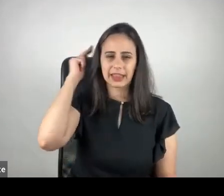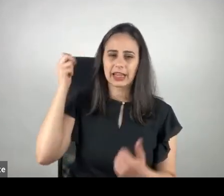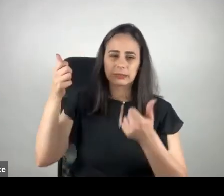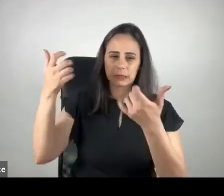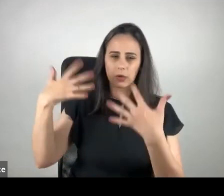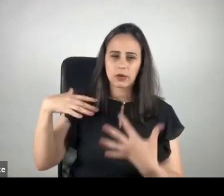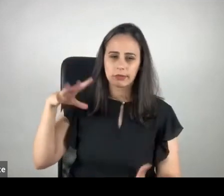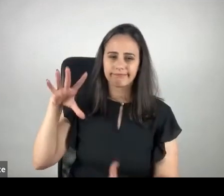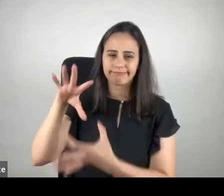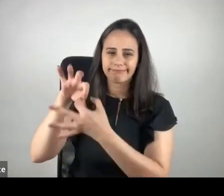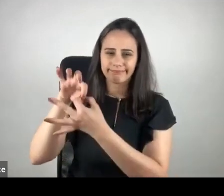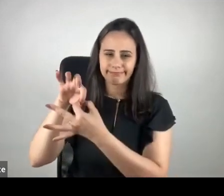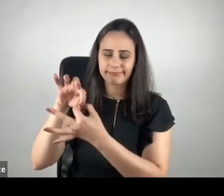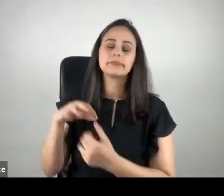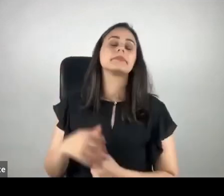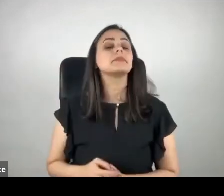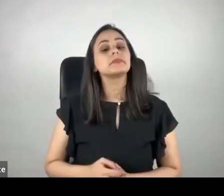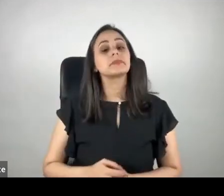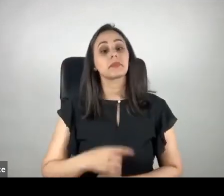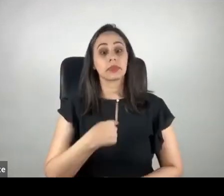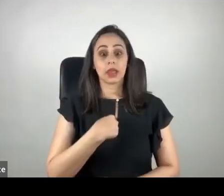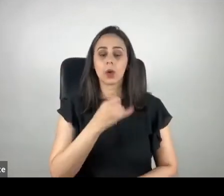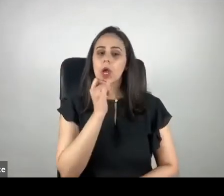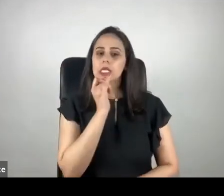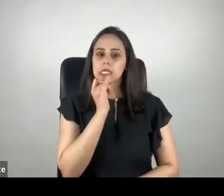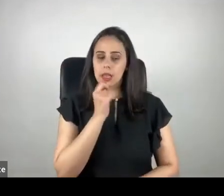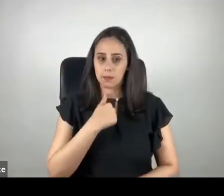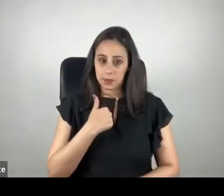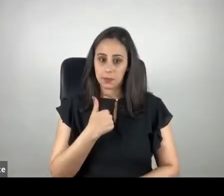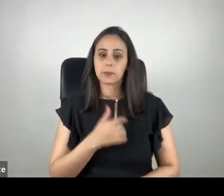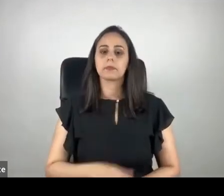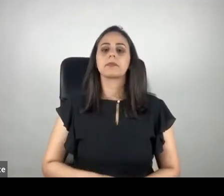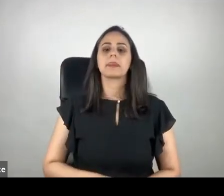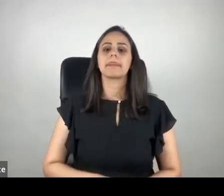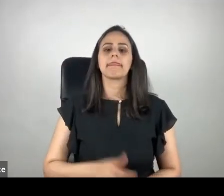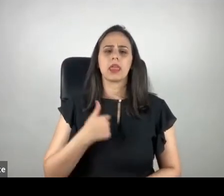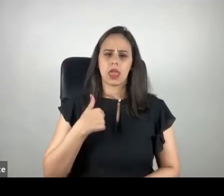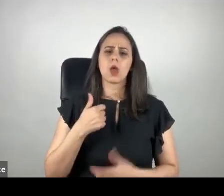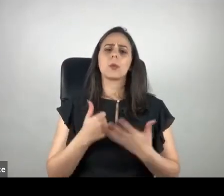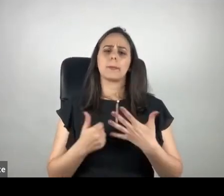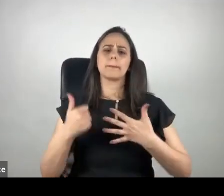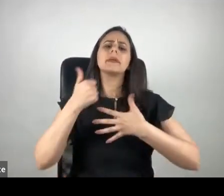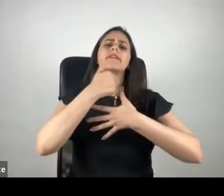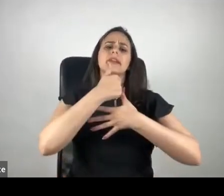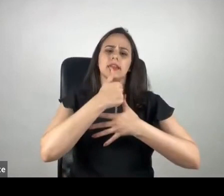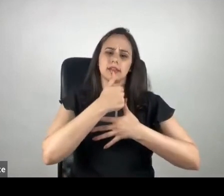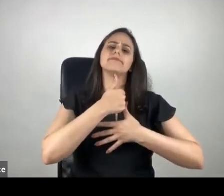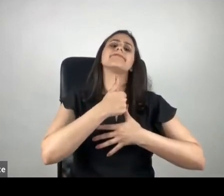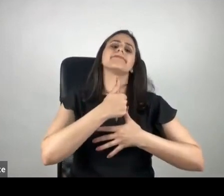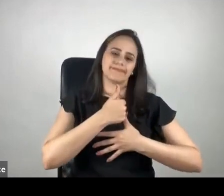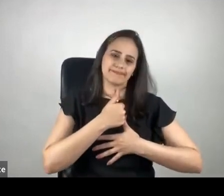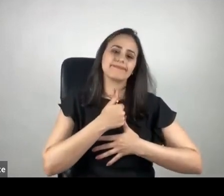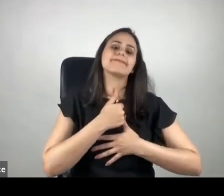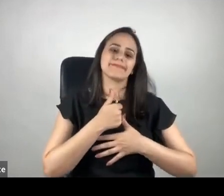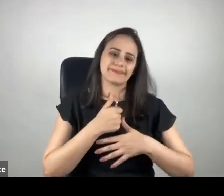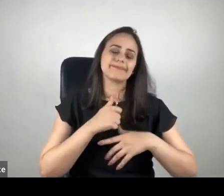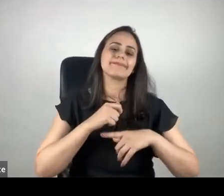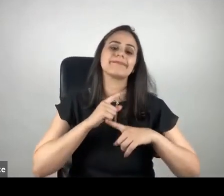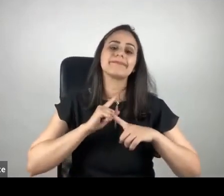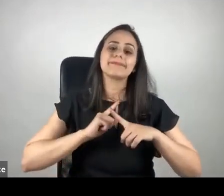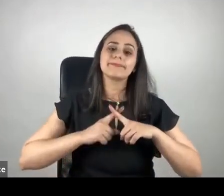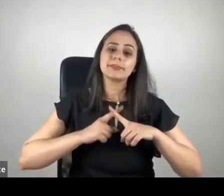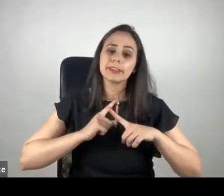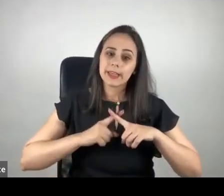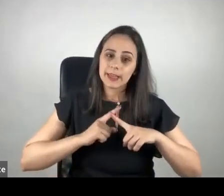falou, eu, por exemplo, sim, sou privilegiado porque duas